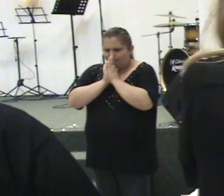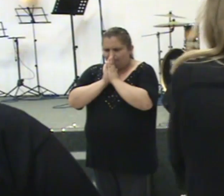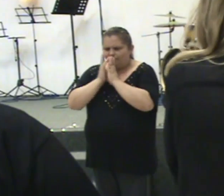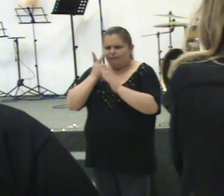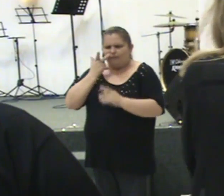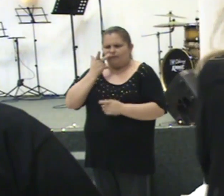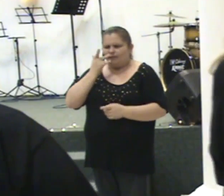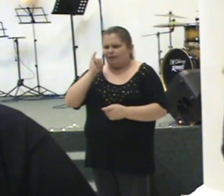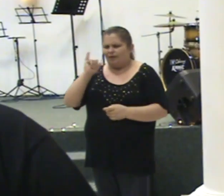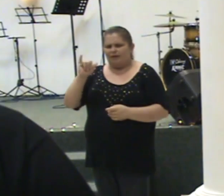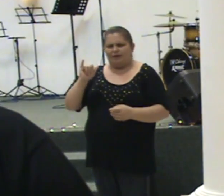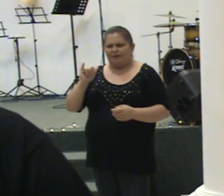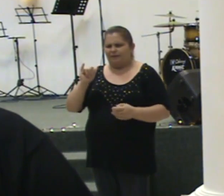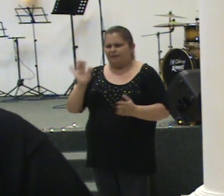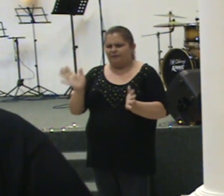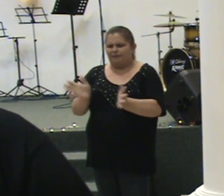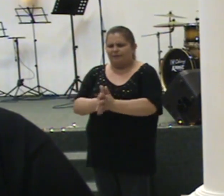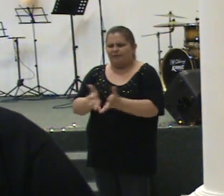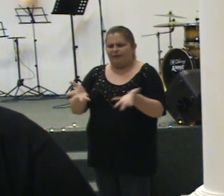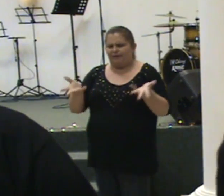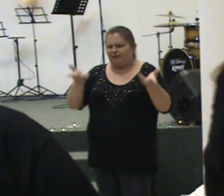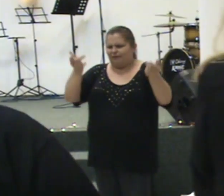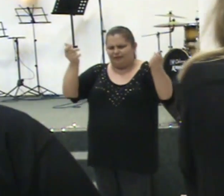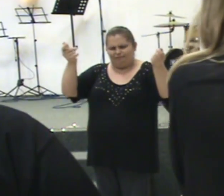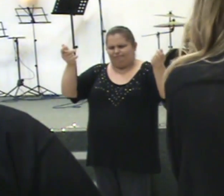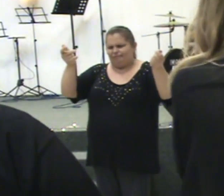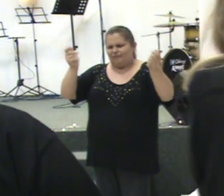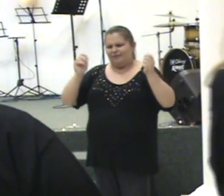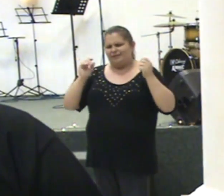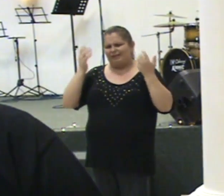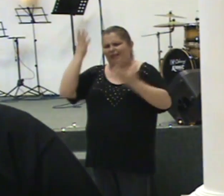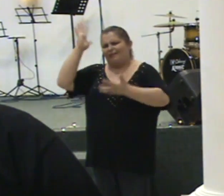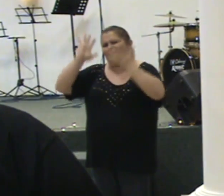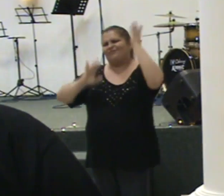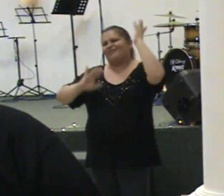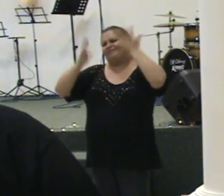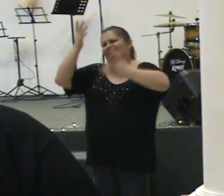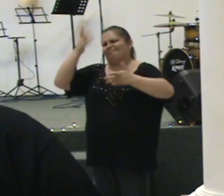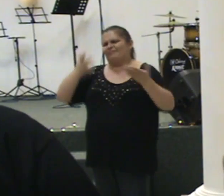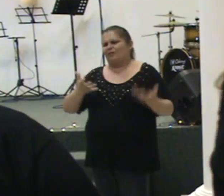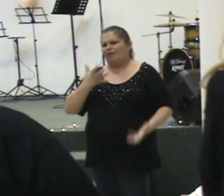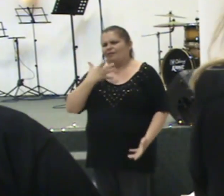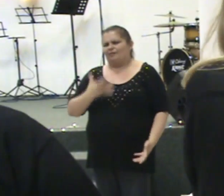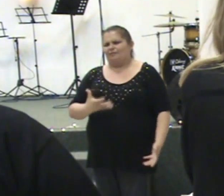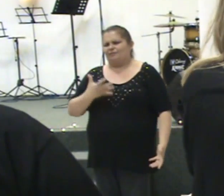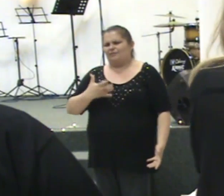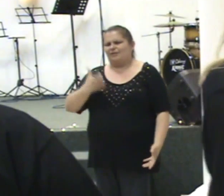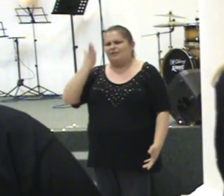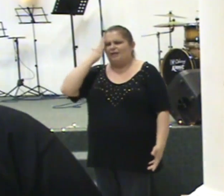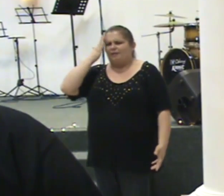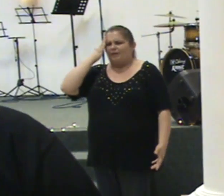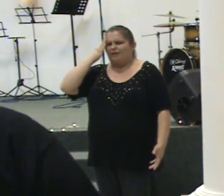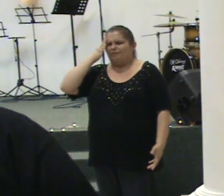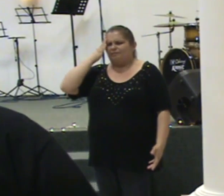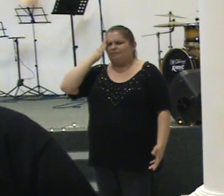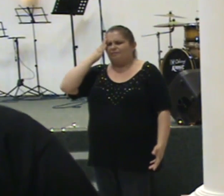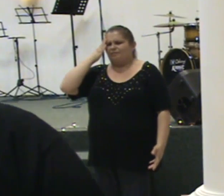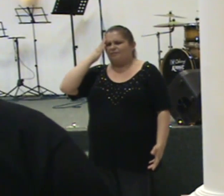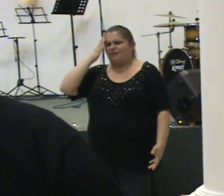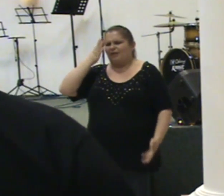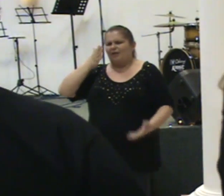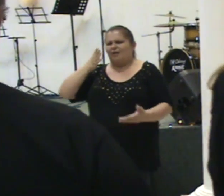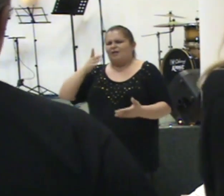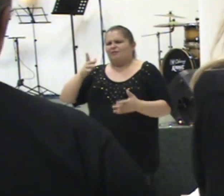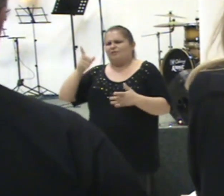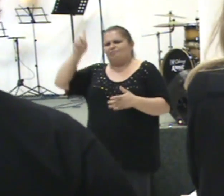Que maravilha, Senhor Deus, poder celebrar o Natal, sabendo que naquele dia o Senhor, sendo Deus,